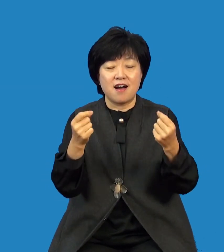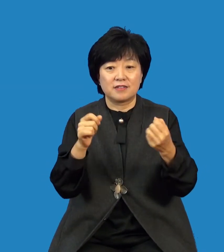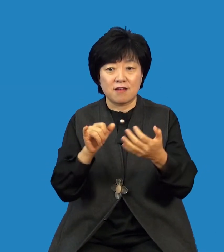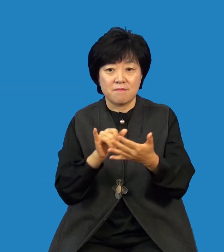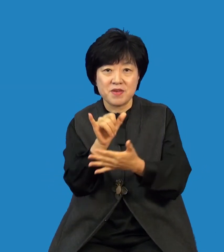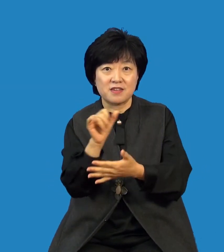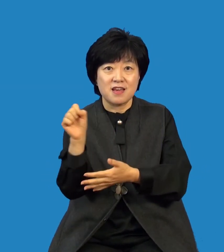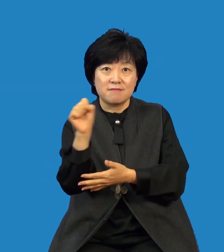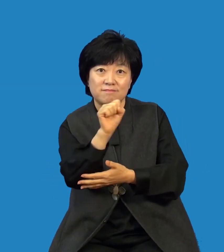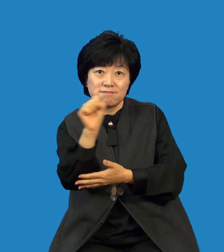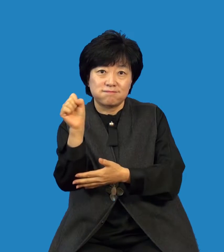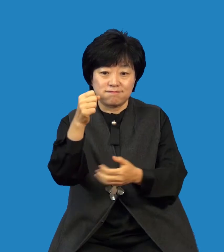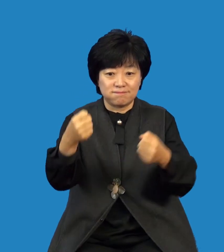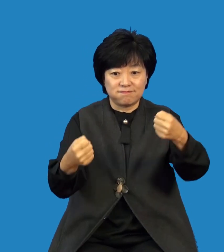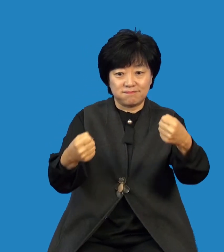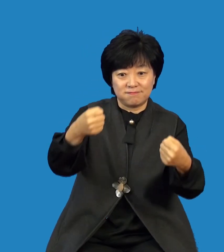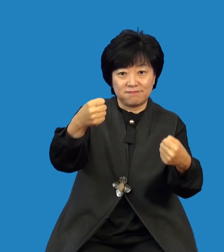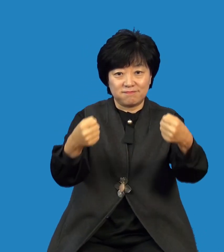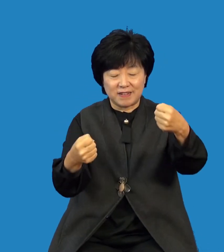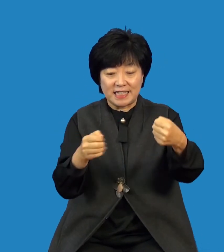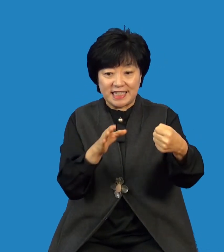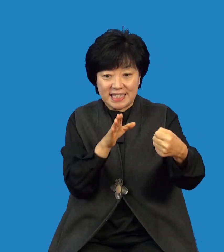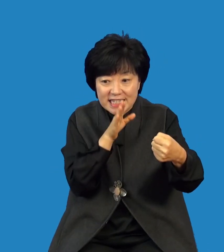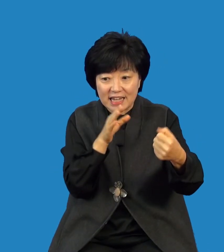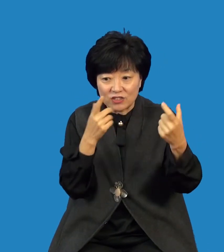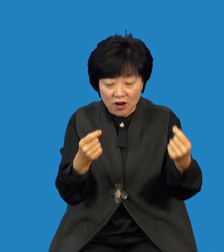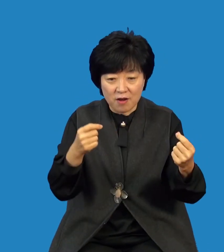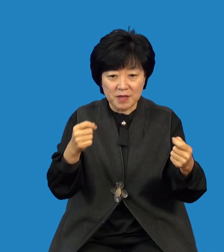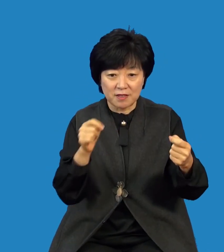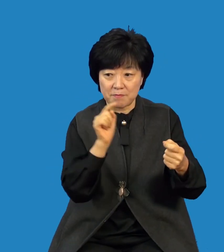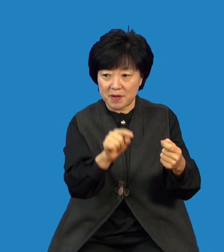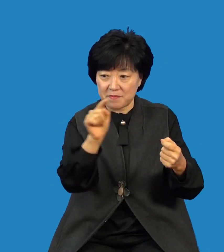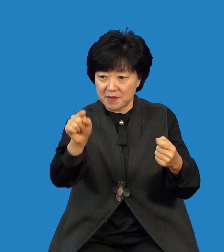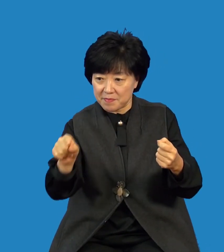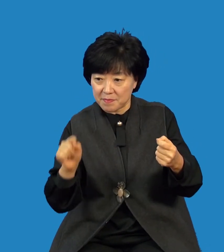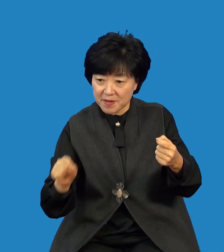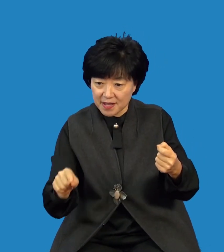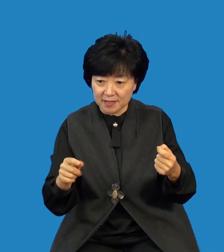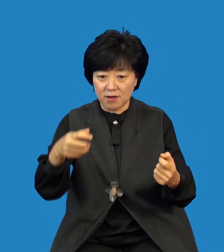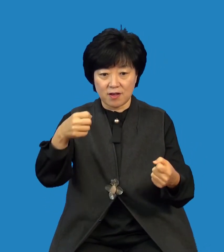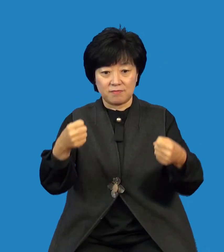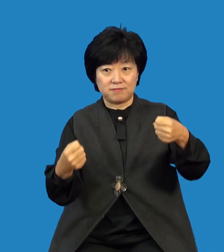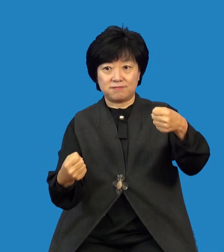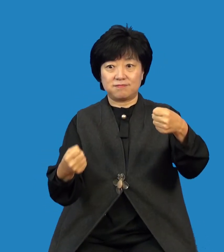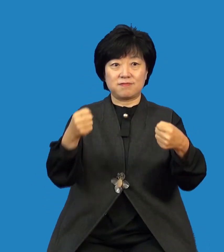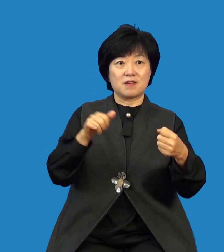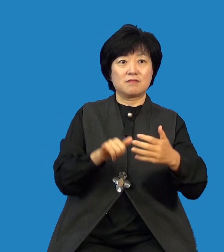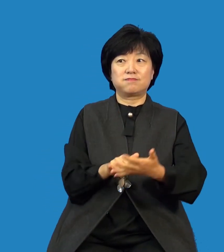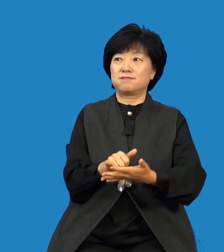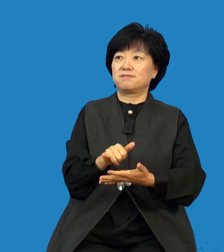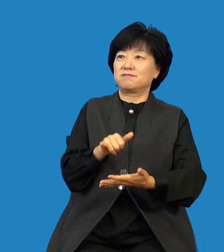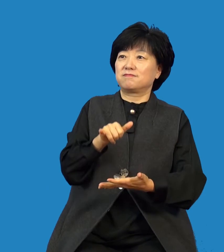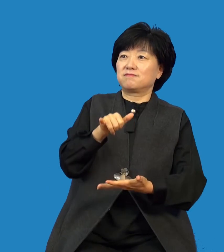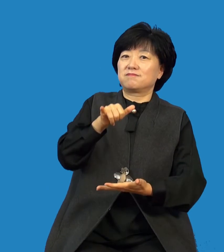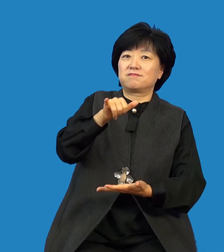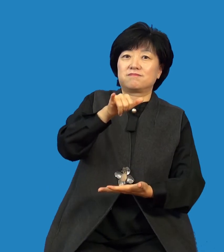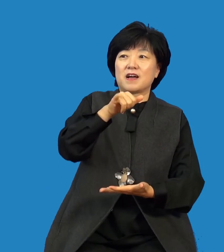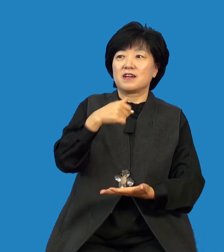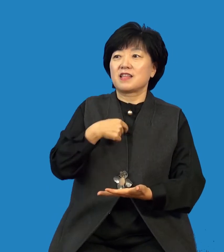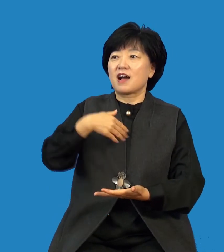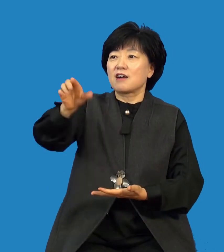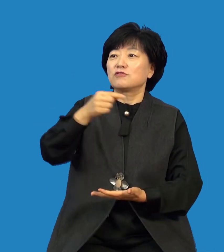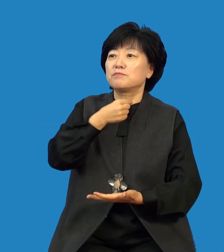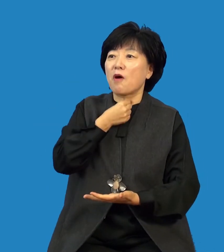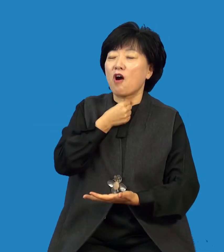조종하는 걸 정말 실제대로 그대로 만들어 놓고 비행하는 그런 게임이 있었어요. 뭐 요즘도 있을지 모르겠는데 그러면 이제 코스를 제가 정하면 뭐